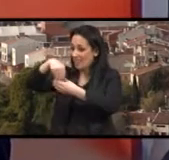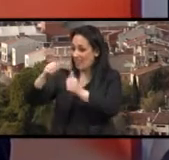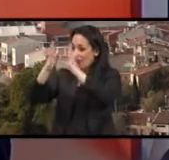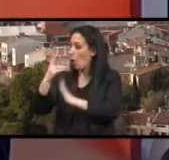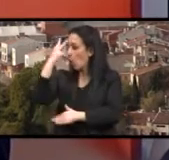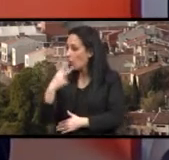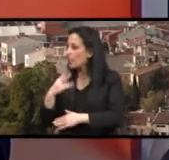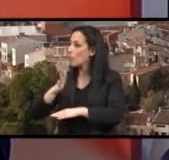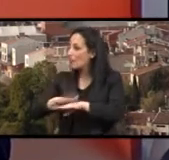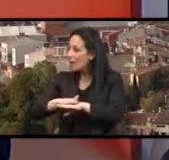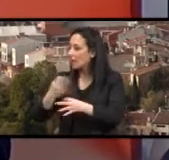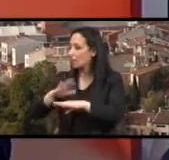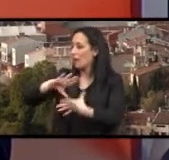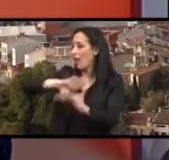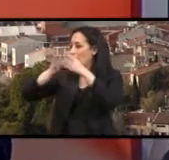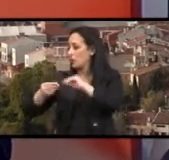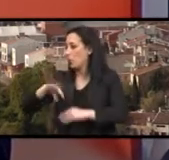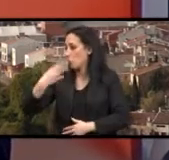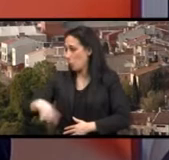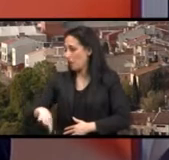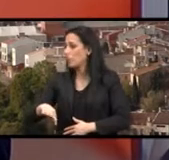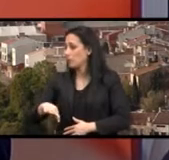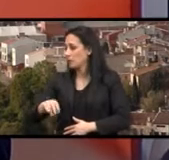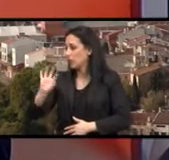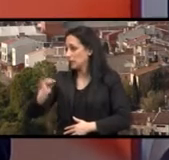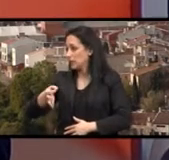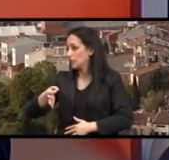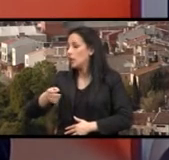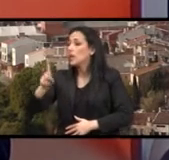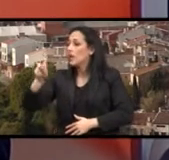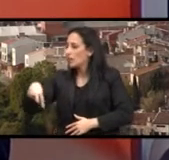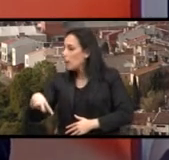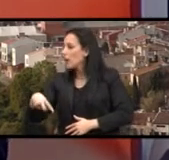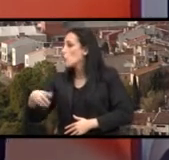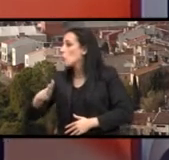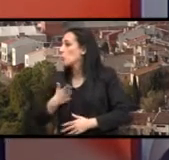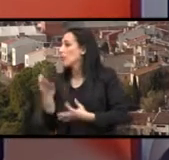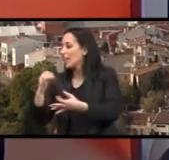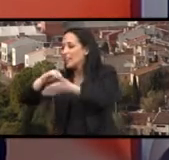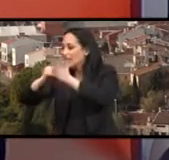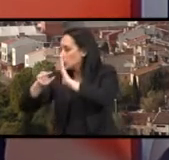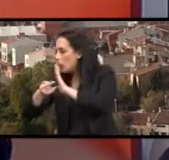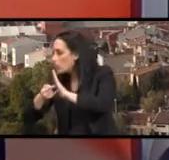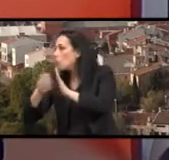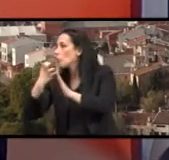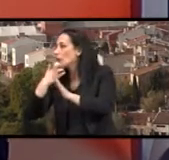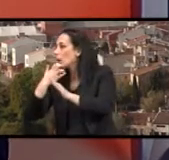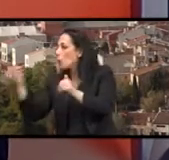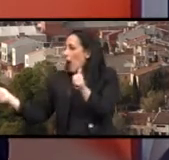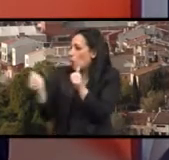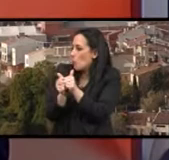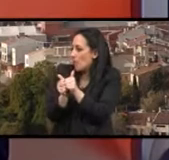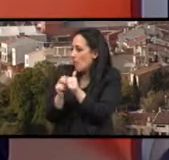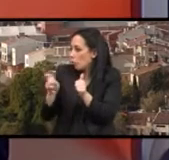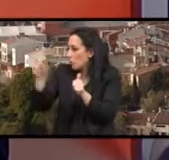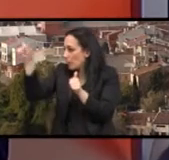uns cursos, però poder una altra forma serà anar acompanyada, sempre, poder, del marit, de la senyora, del fill,